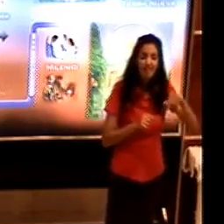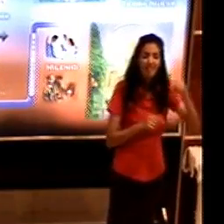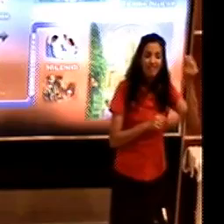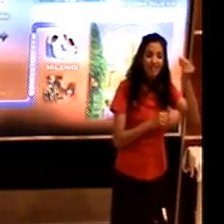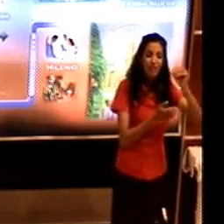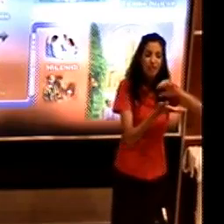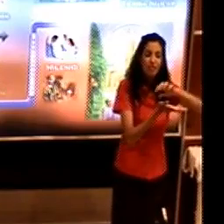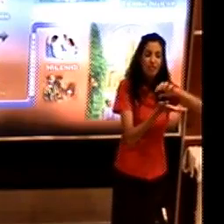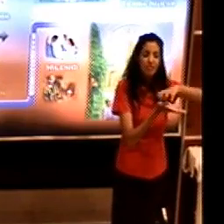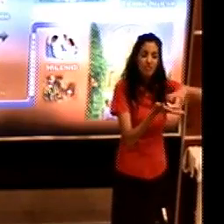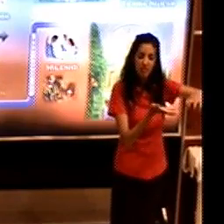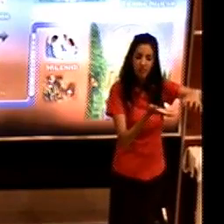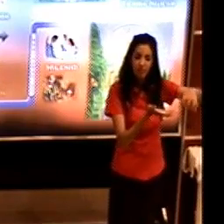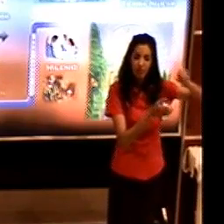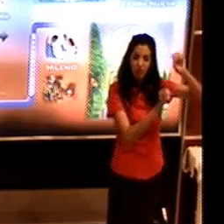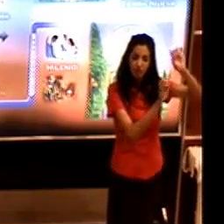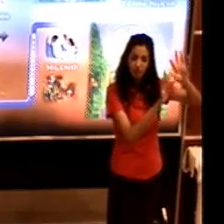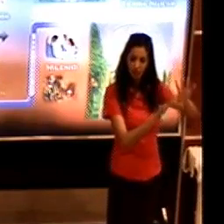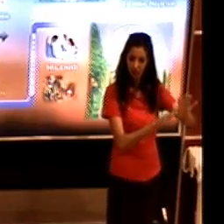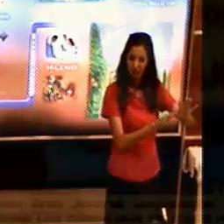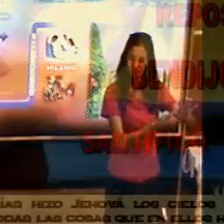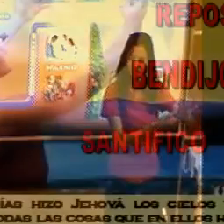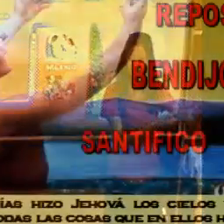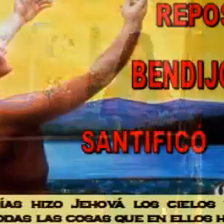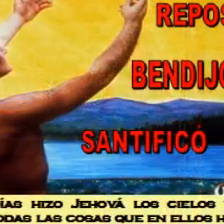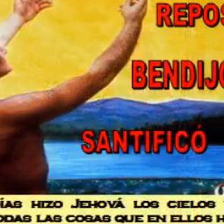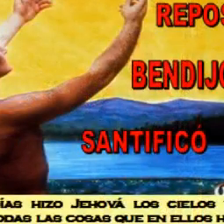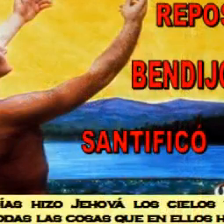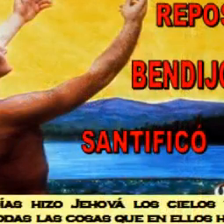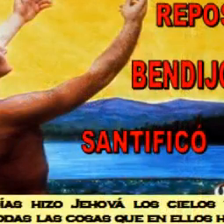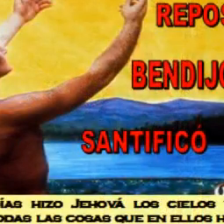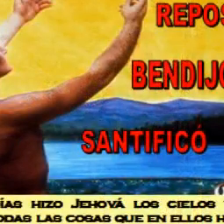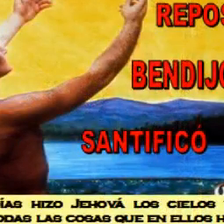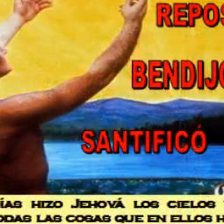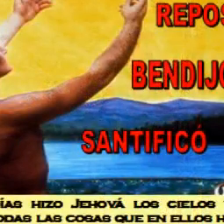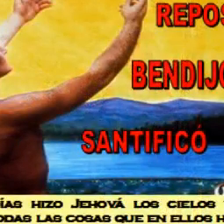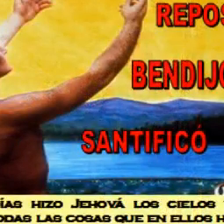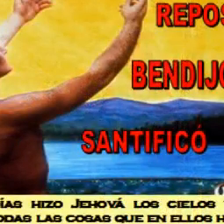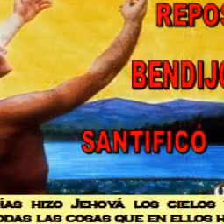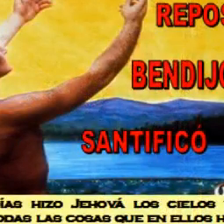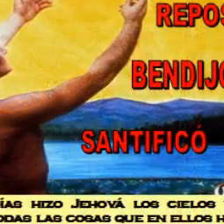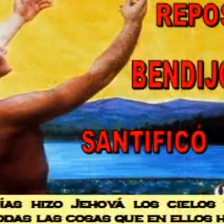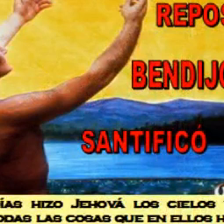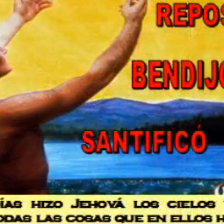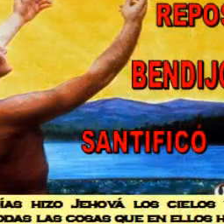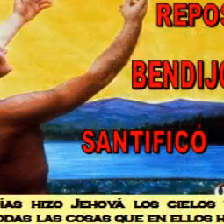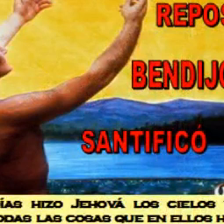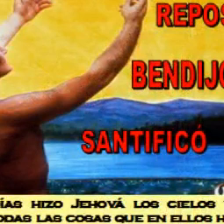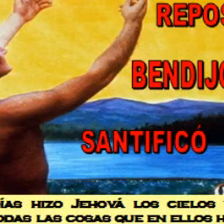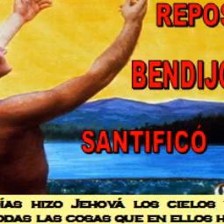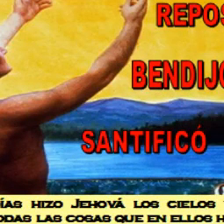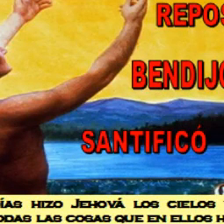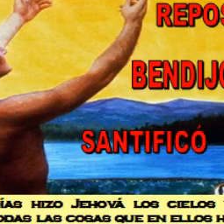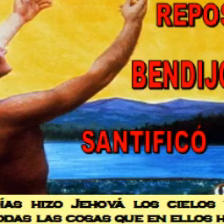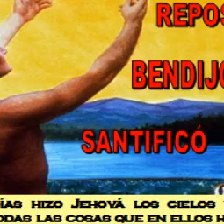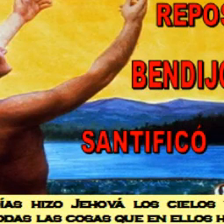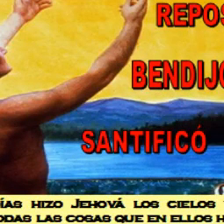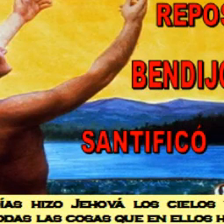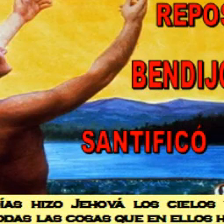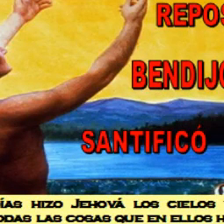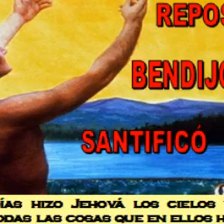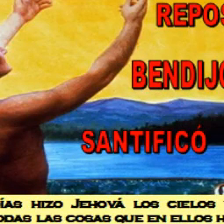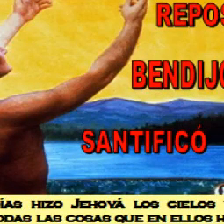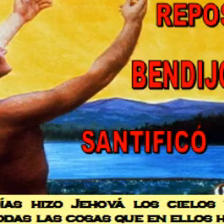santificó. Hermanos, si el sábado dice Dios que es santo, no discutas y digas que no es santo el